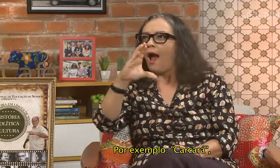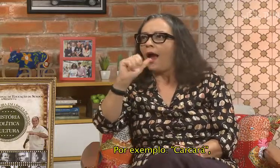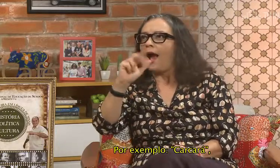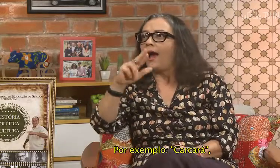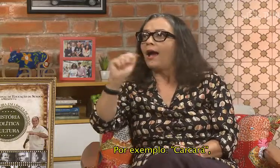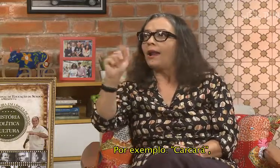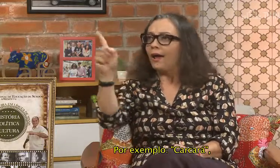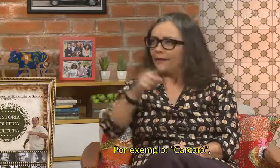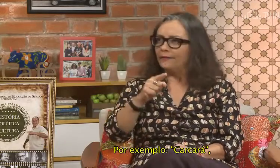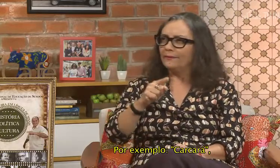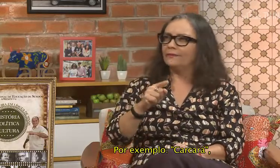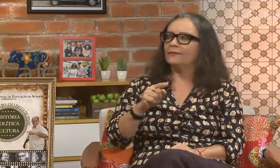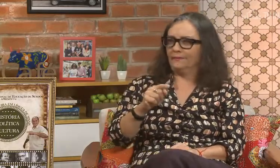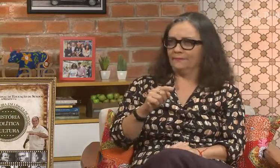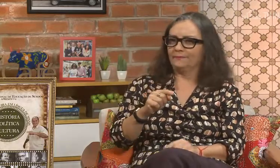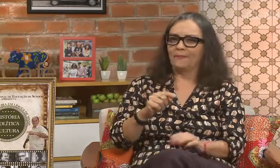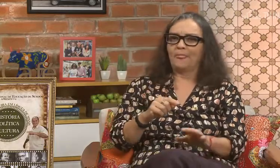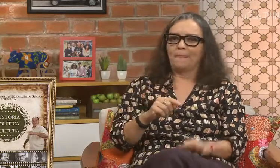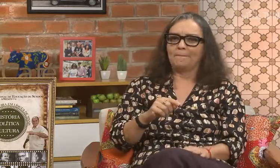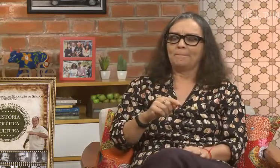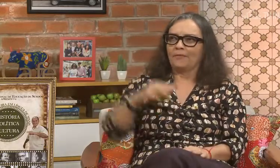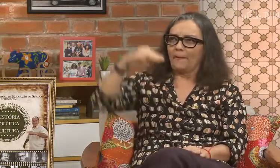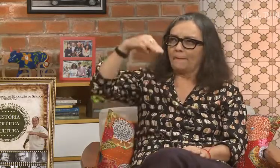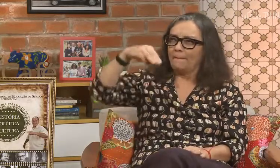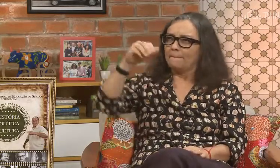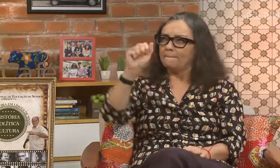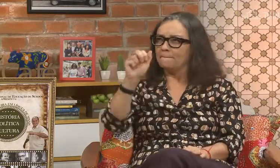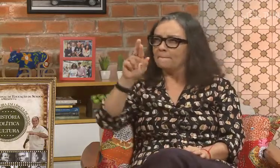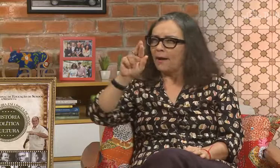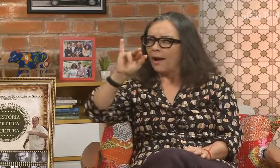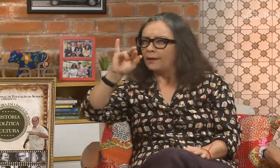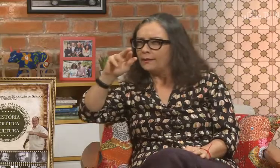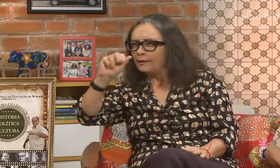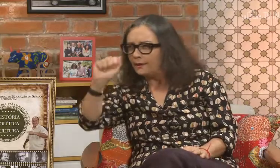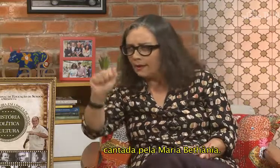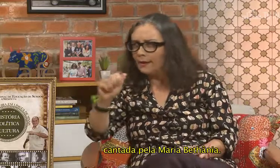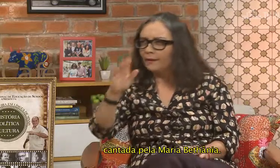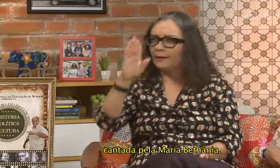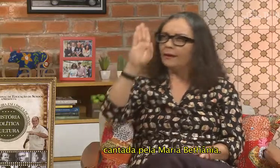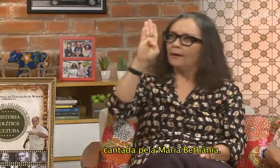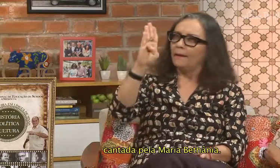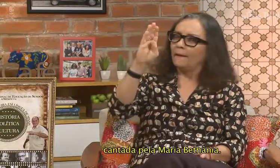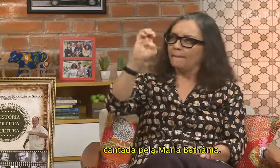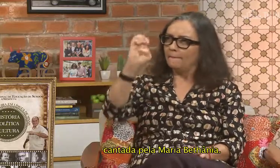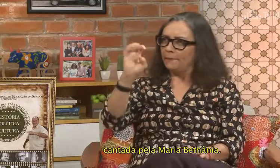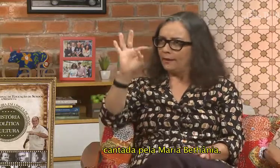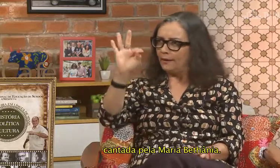Carcará, cantada pela Maria Bethânia.